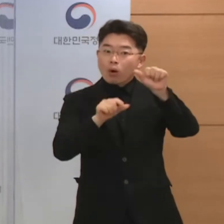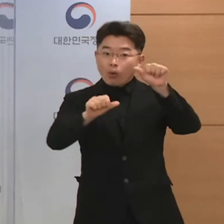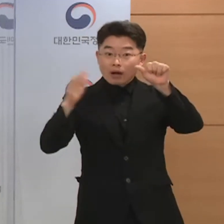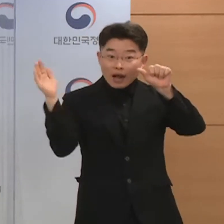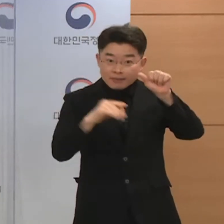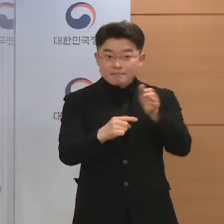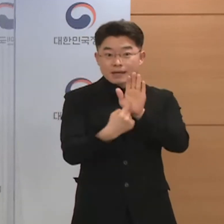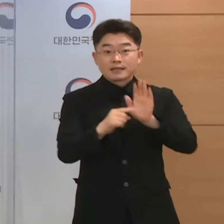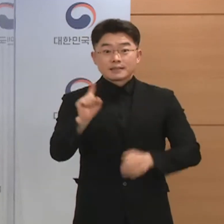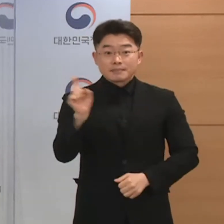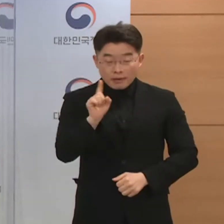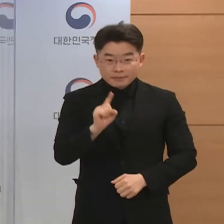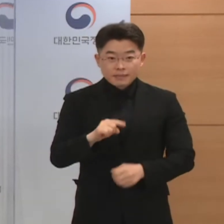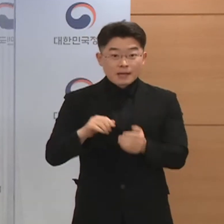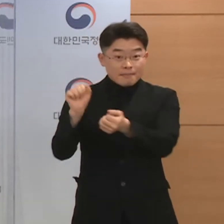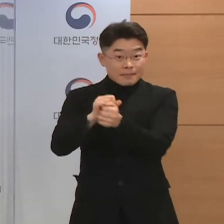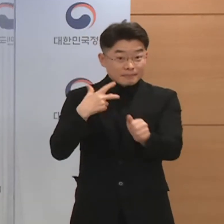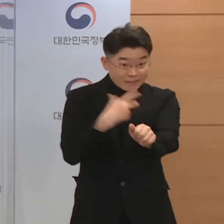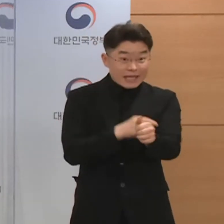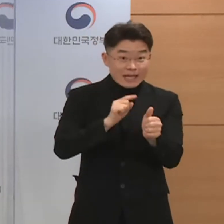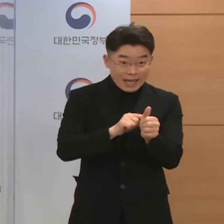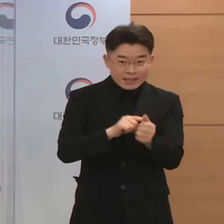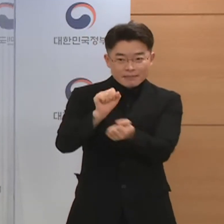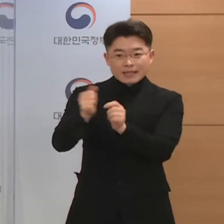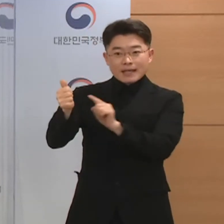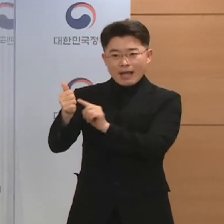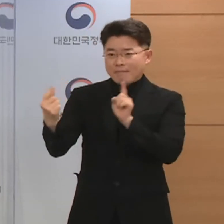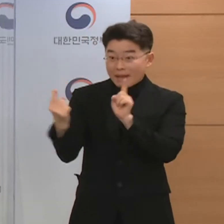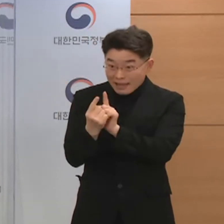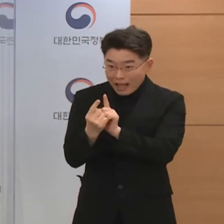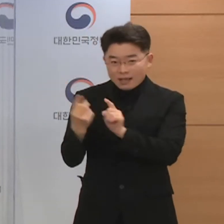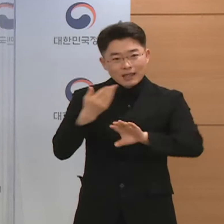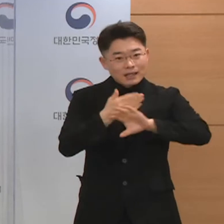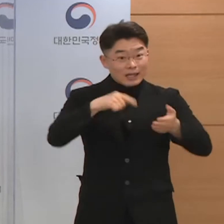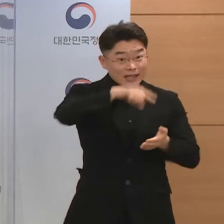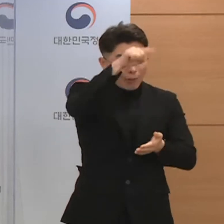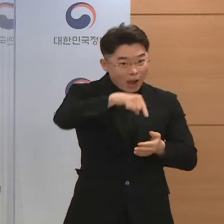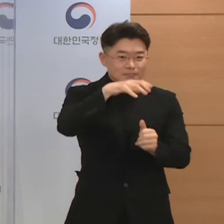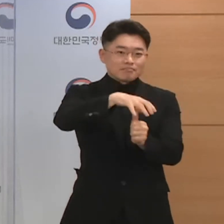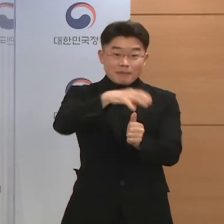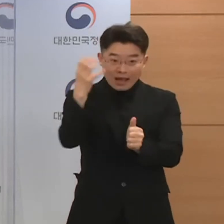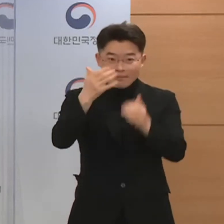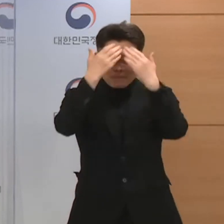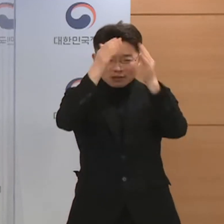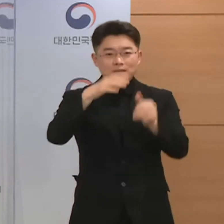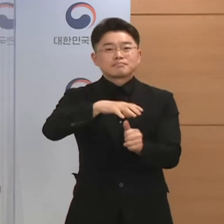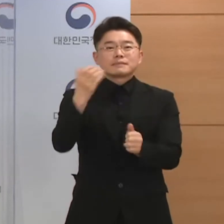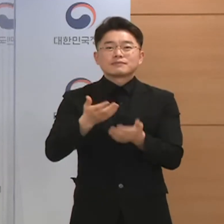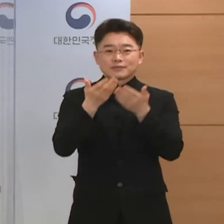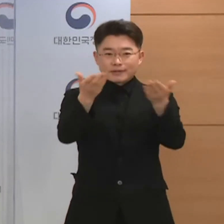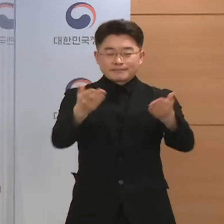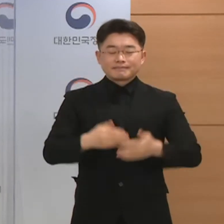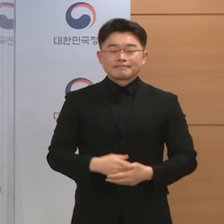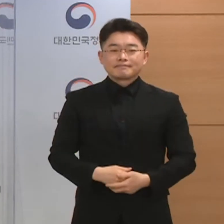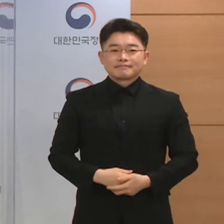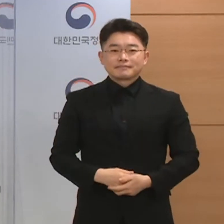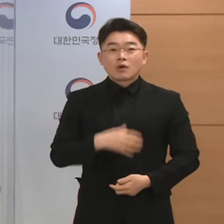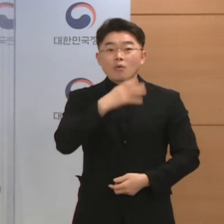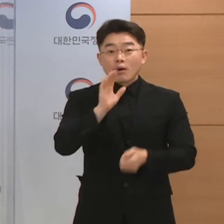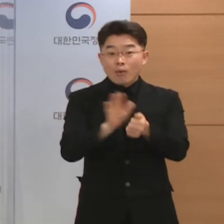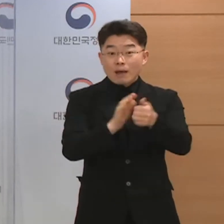완료자는 확진자와 밀접접촉을 하거나 해외를 다녀오셔도 자가격리가 면제됩니다.